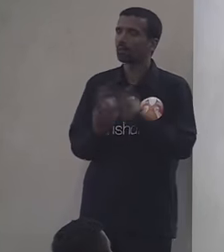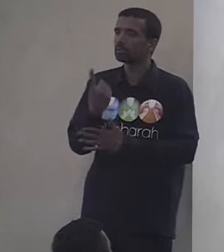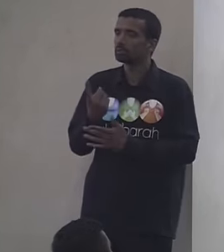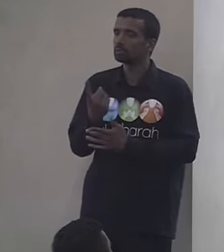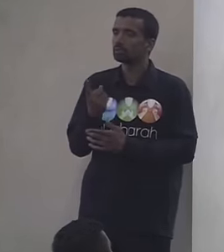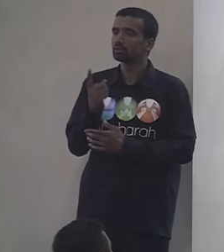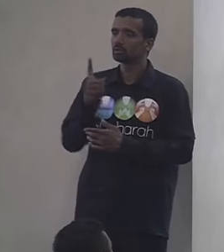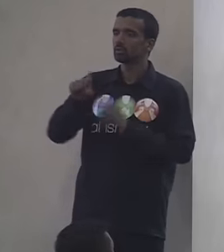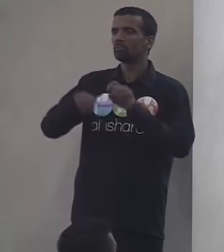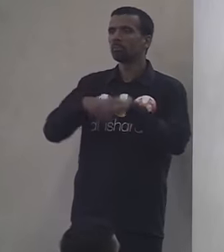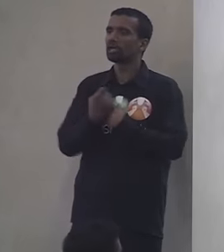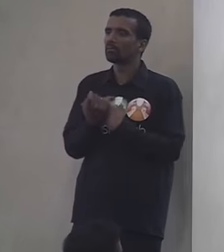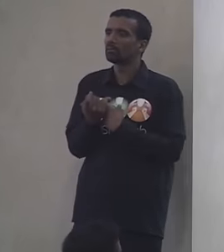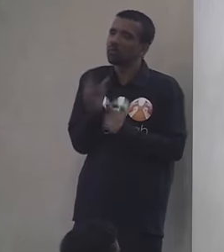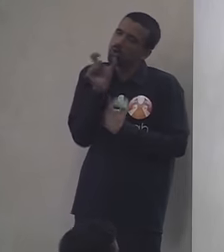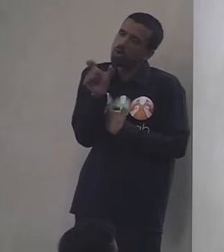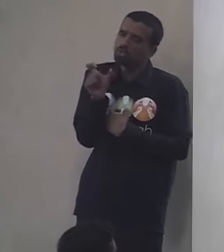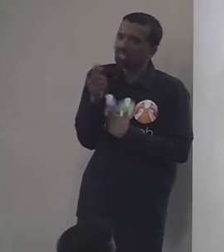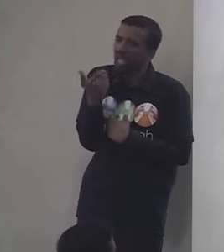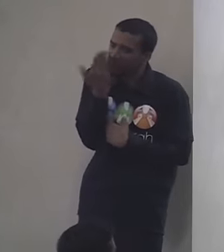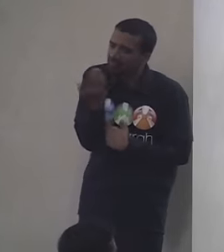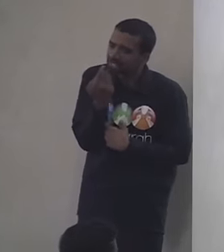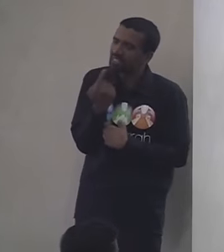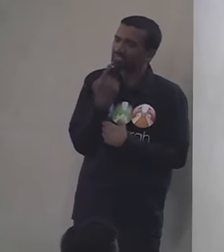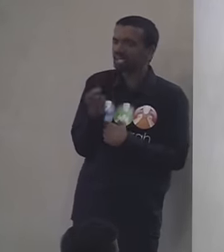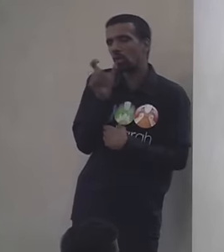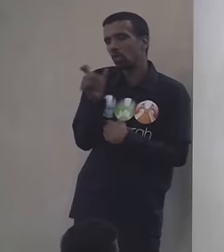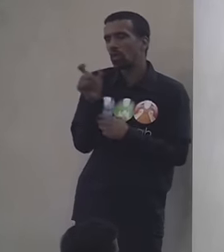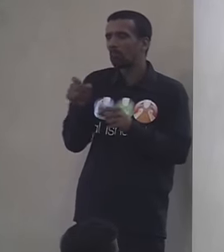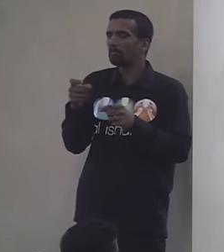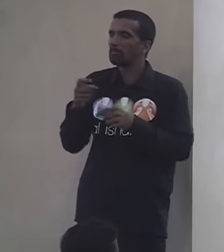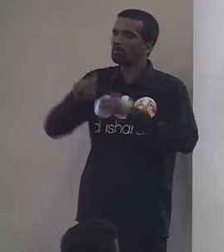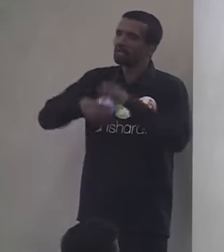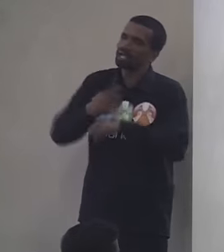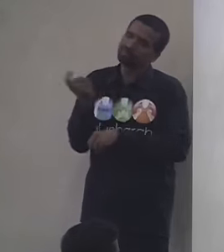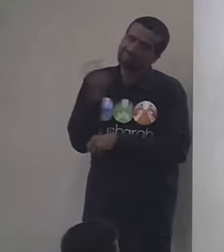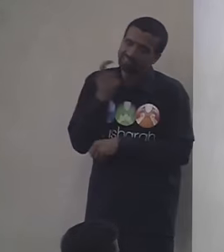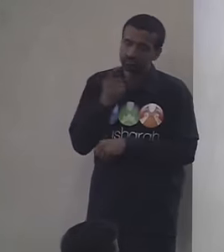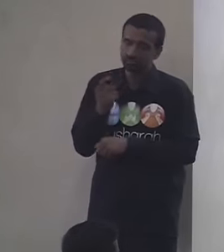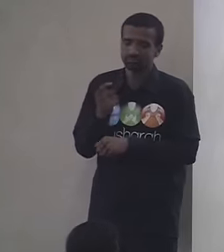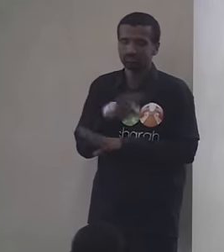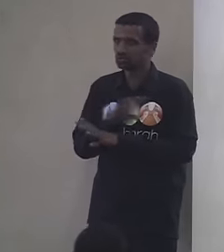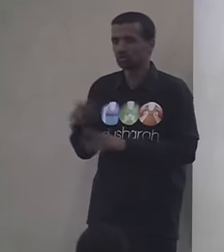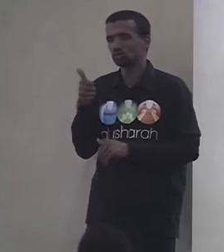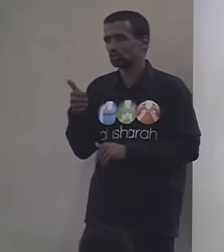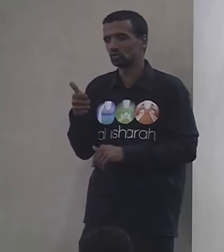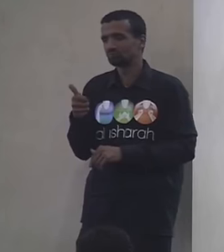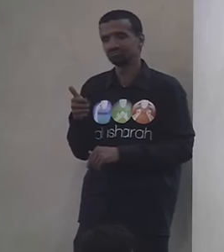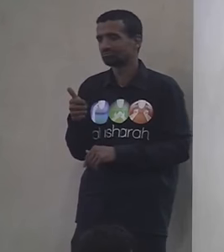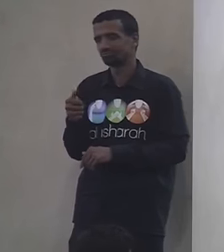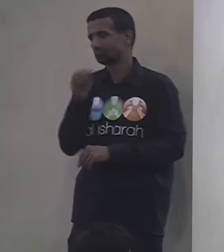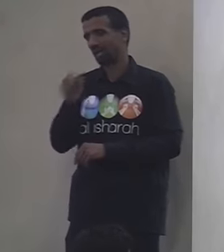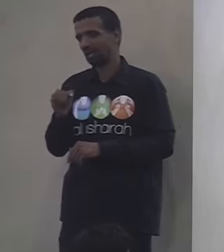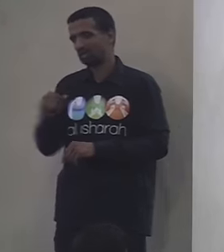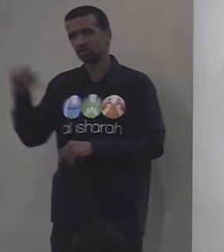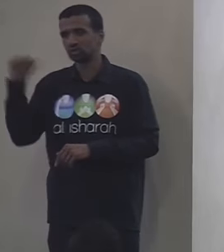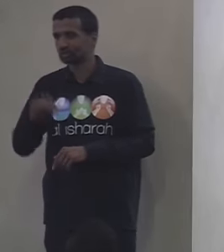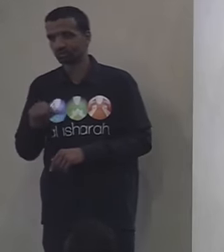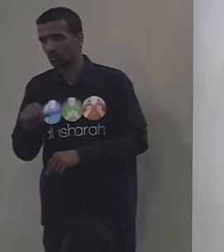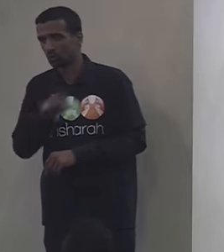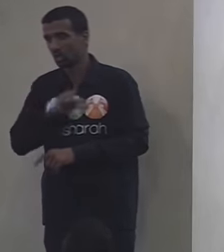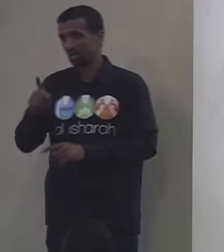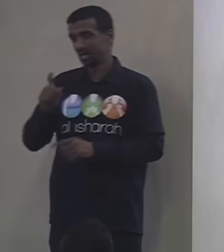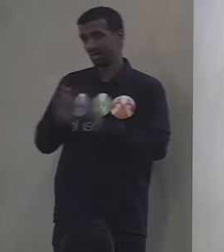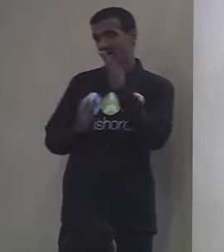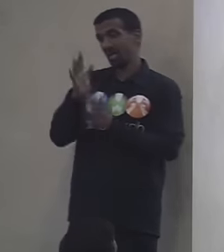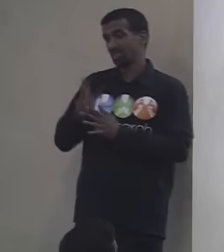Now, as I come to the end of this surah, ثُمَّ لَتَرَوُنَّهَا عَيْنَ الْيَقِينَ. You're finally going to see it with convincing eyes.